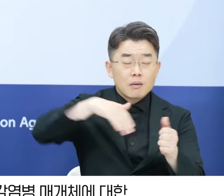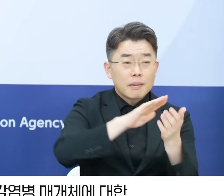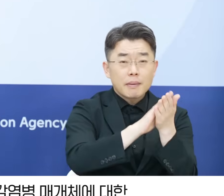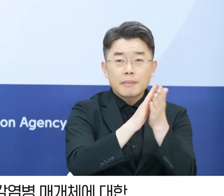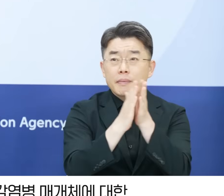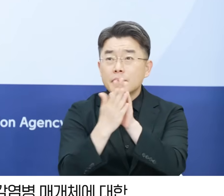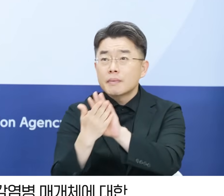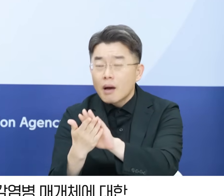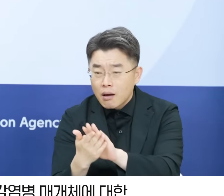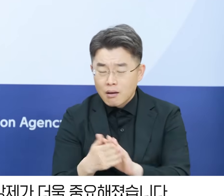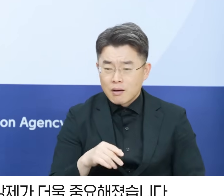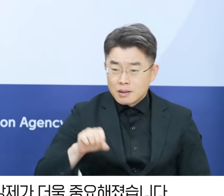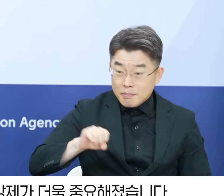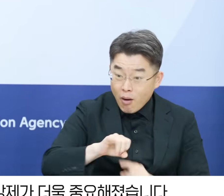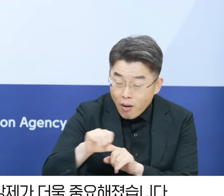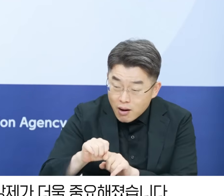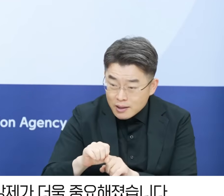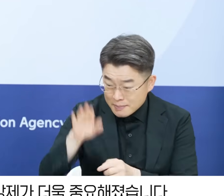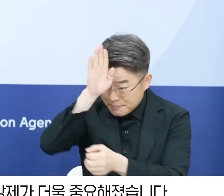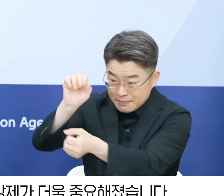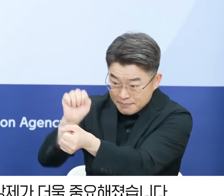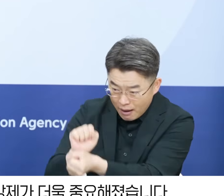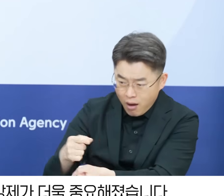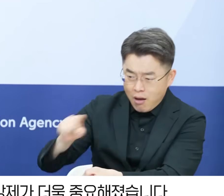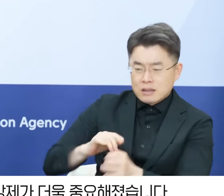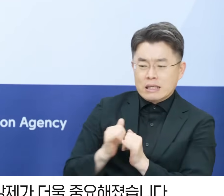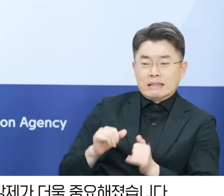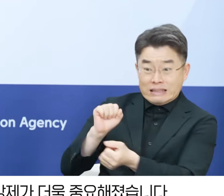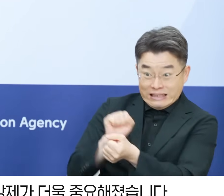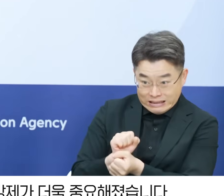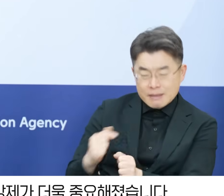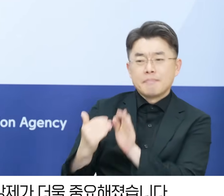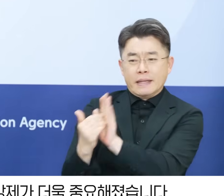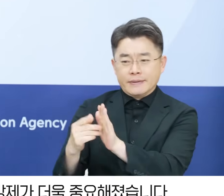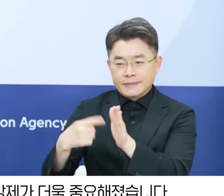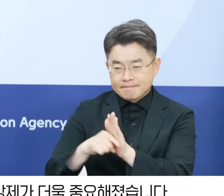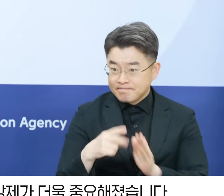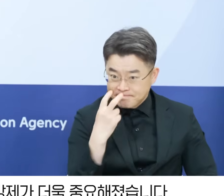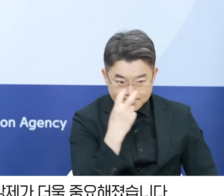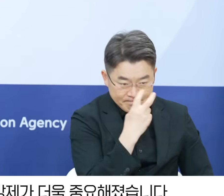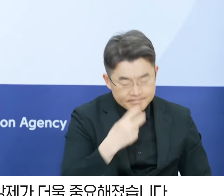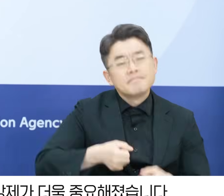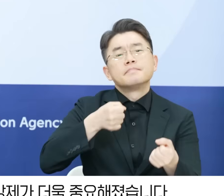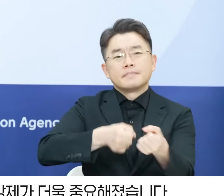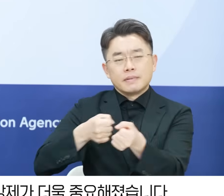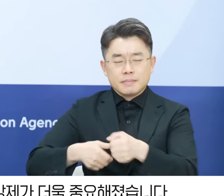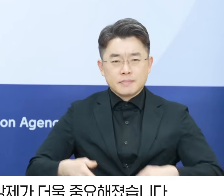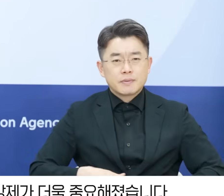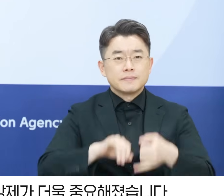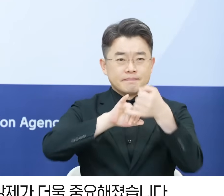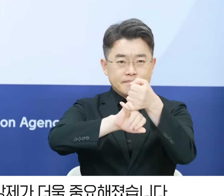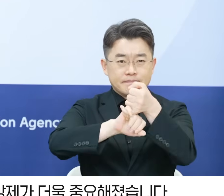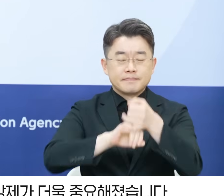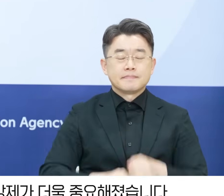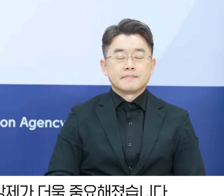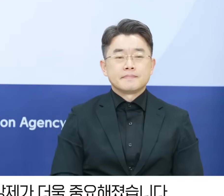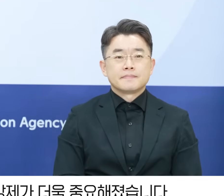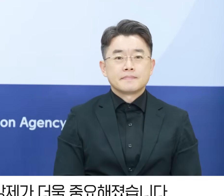속에서 감염병 매개체에 대한 선제적이고 과학적인 감시와 방제가 더욱